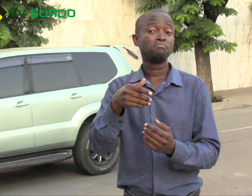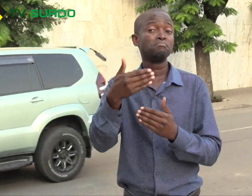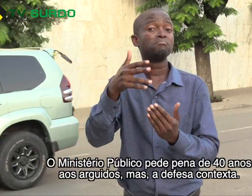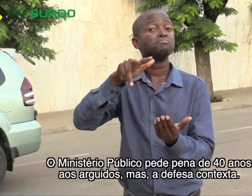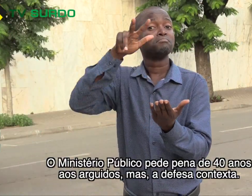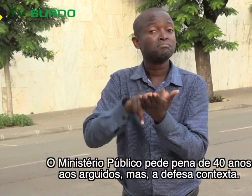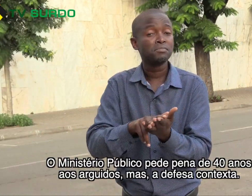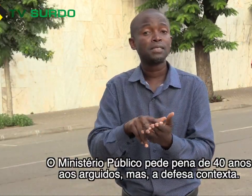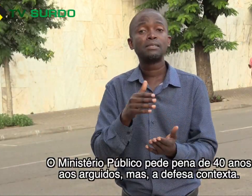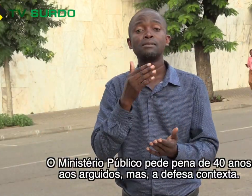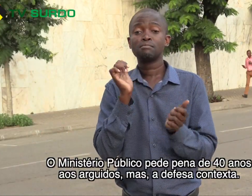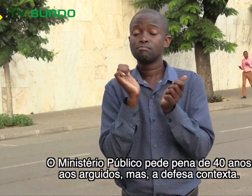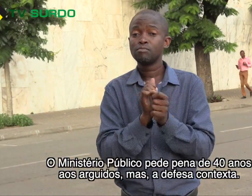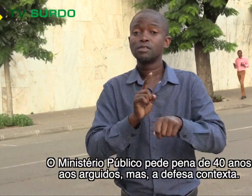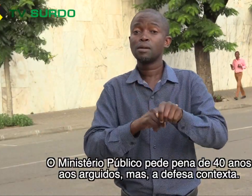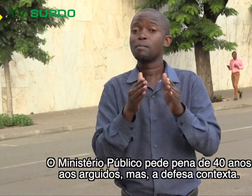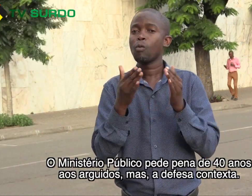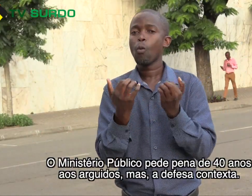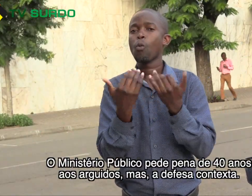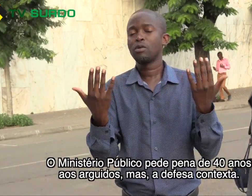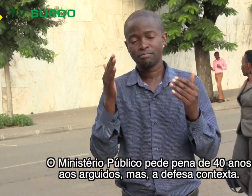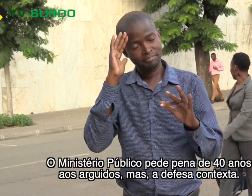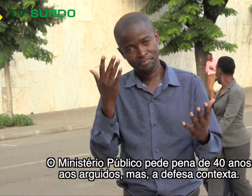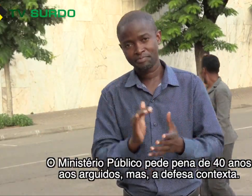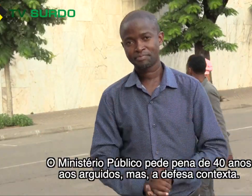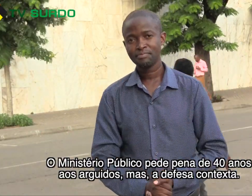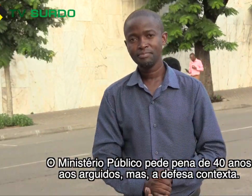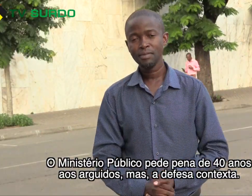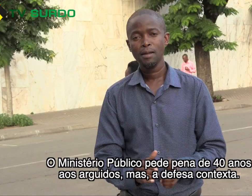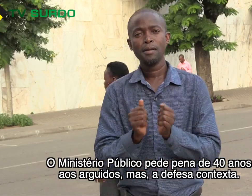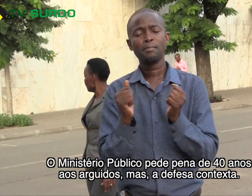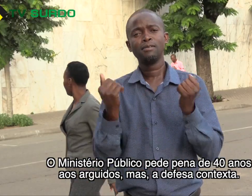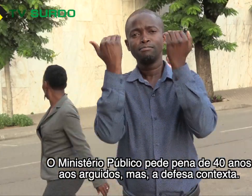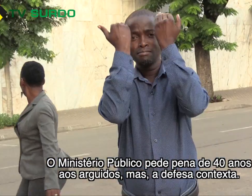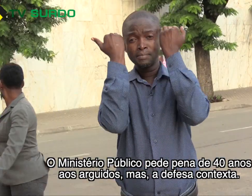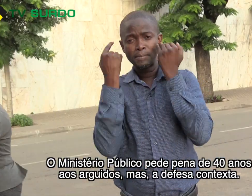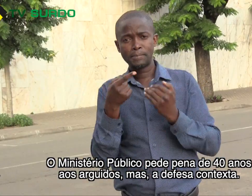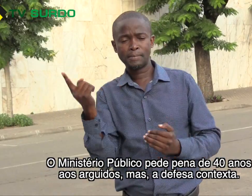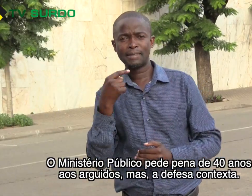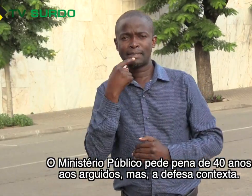O Ministério Público pede pena de 40 anos aos arguidos, mas a defesa contesta.